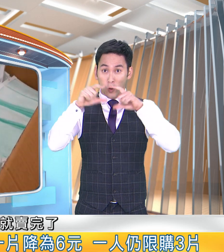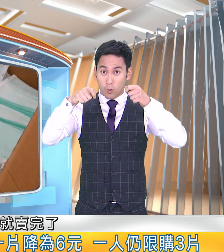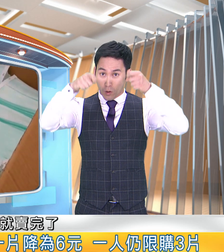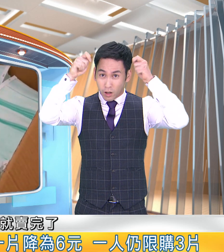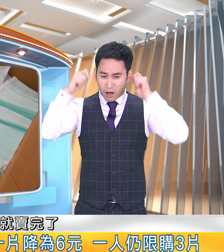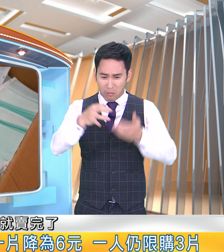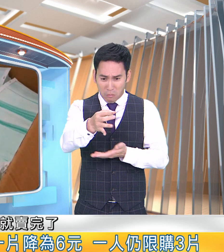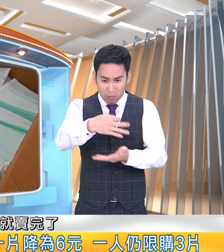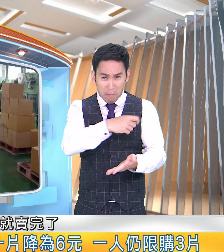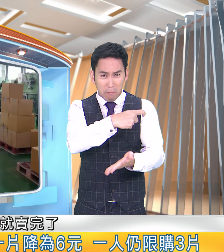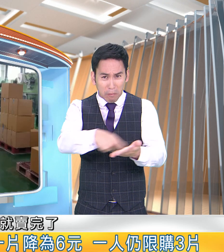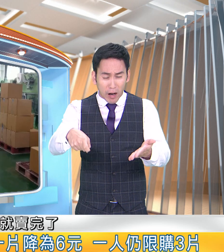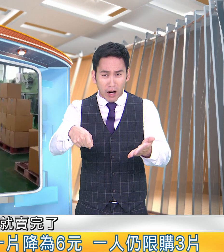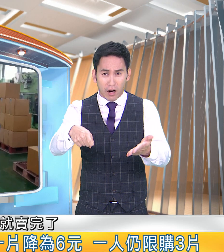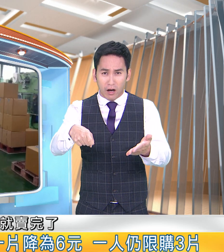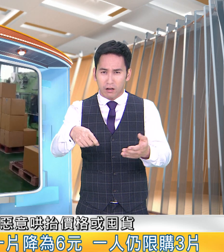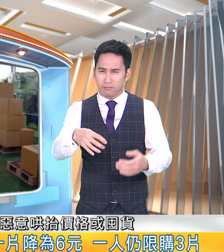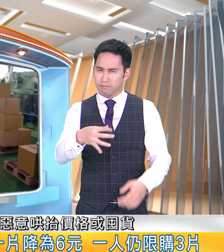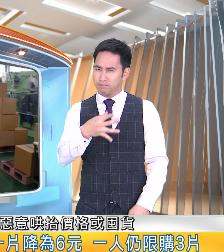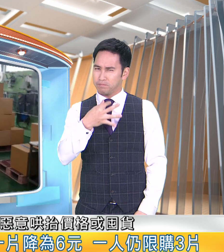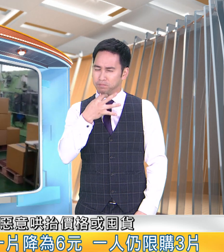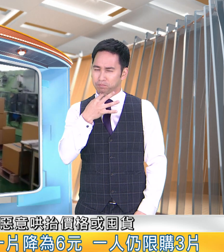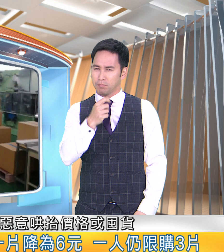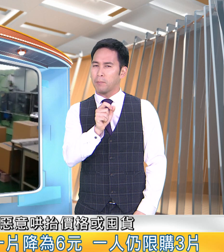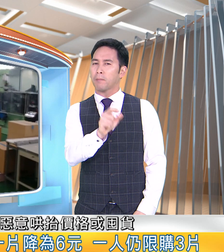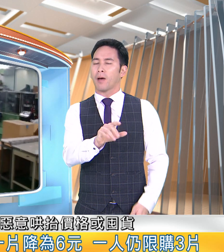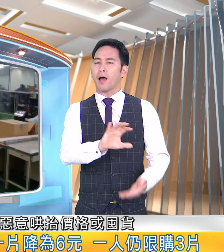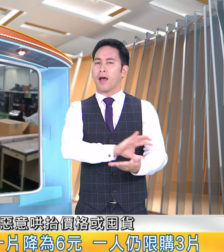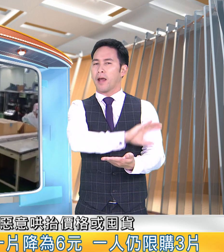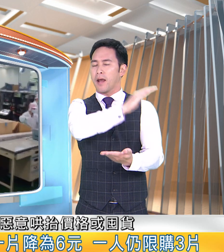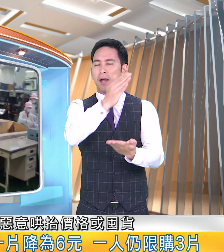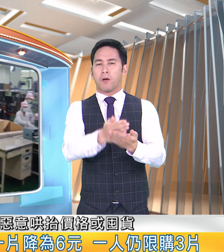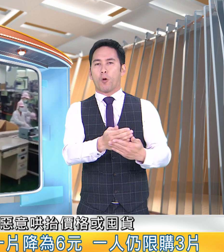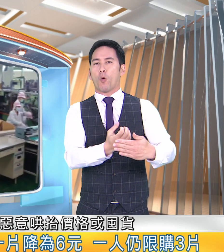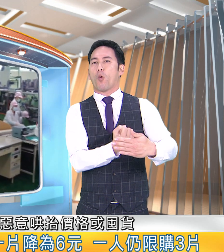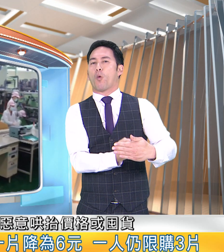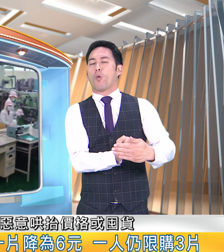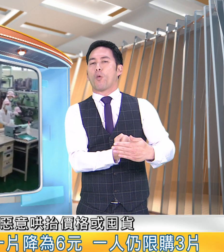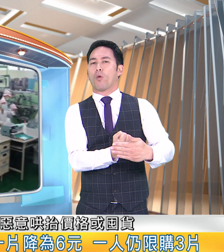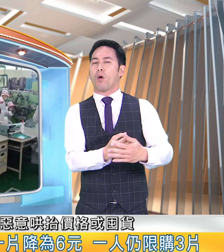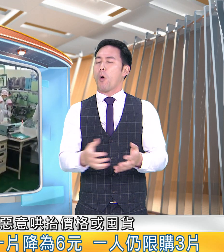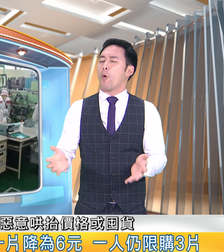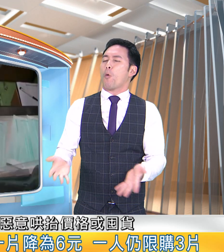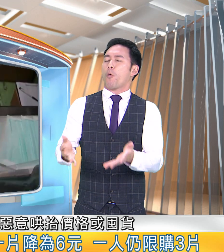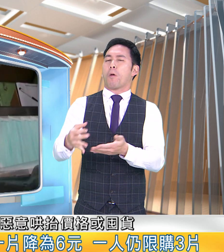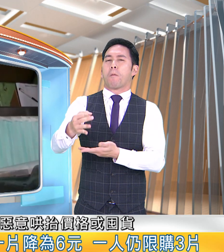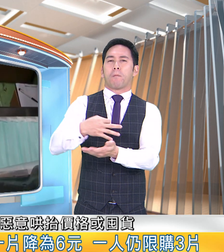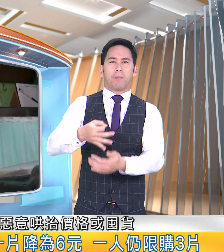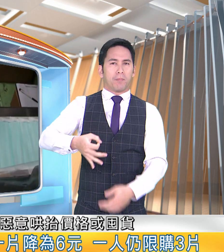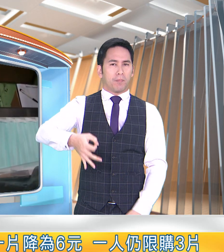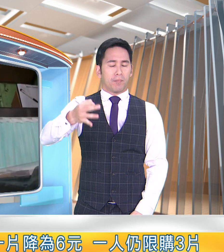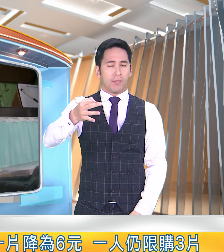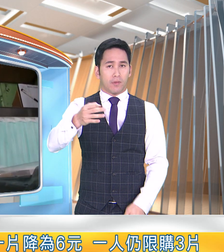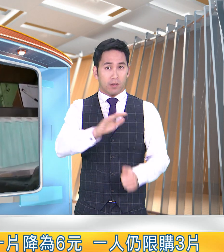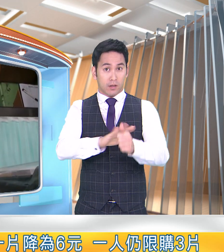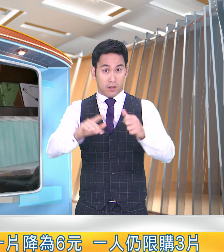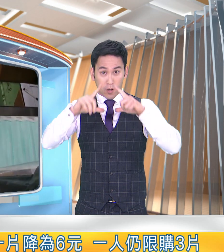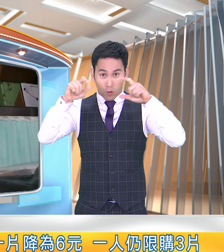完了。为了避免有人恶意哄抬价格或是囤货，造成供需失